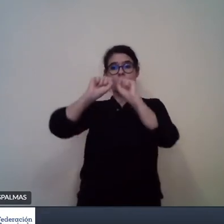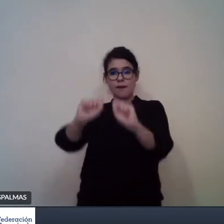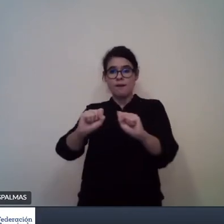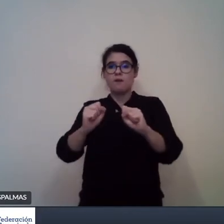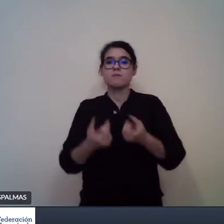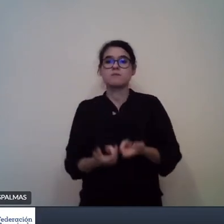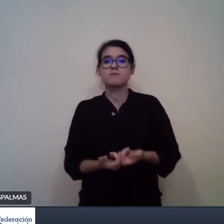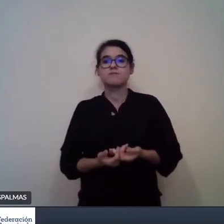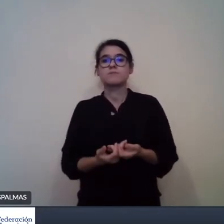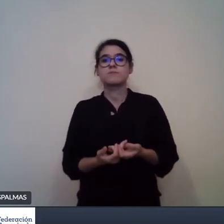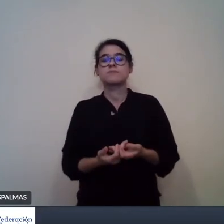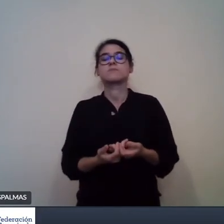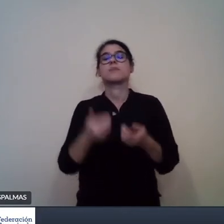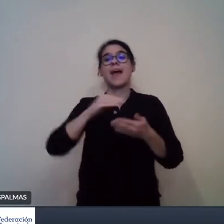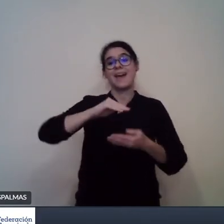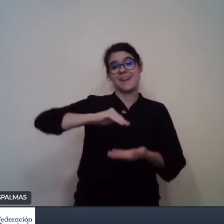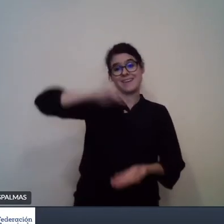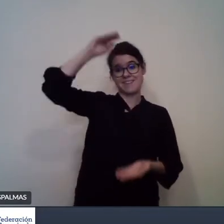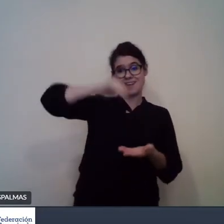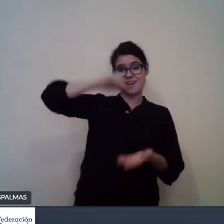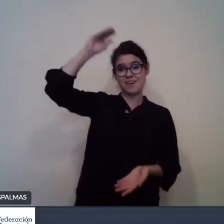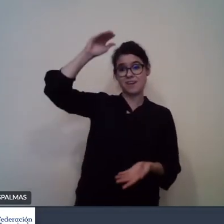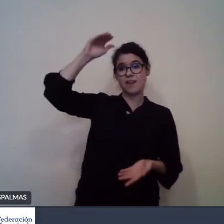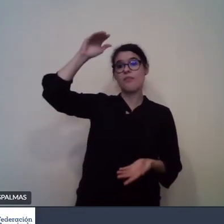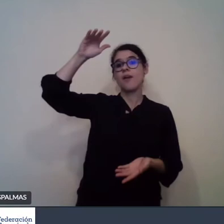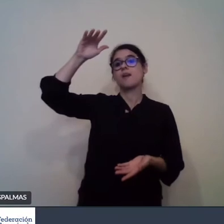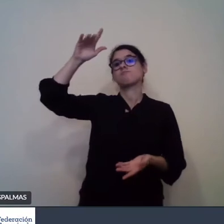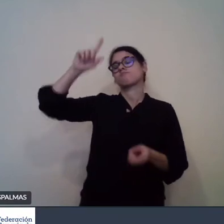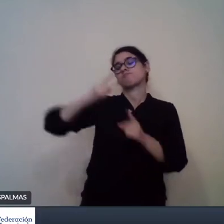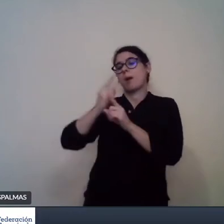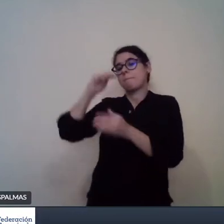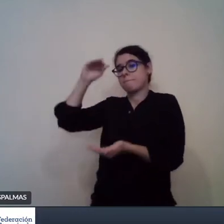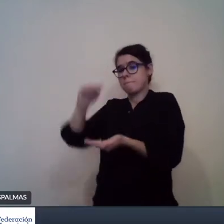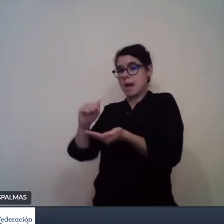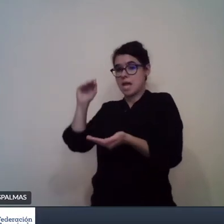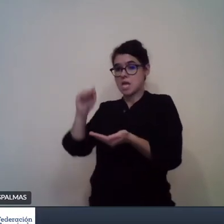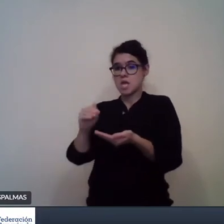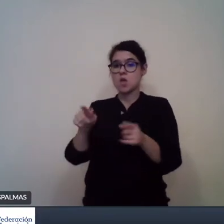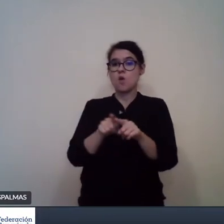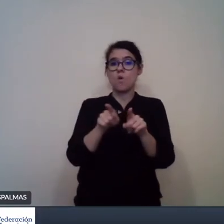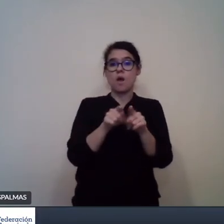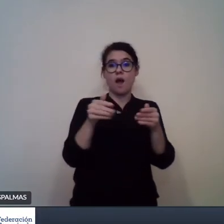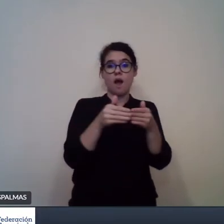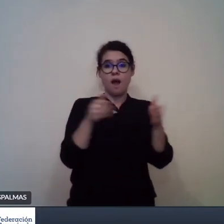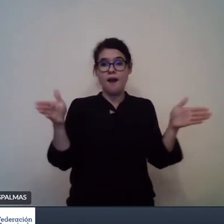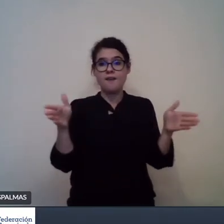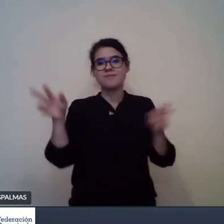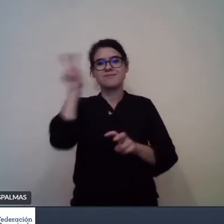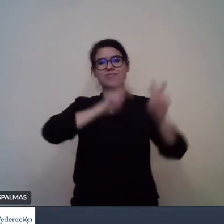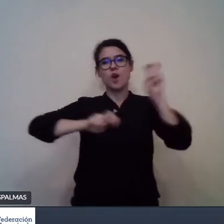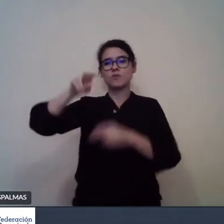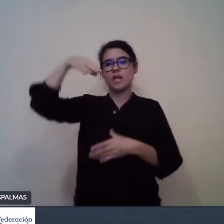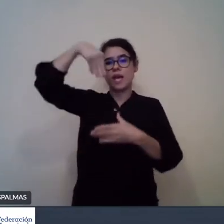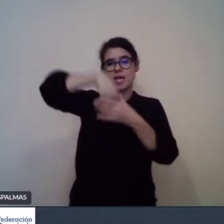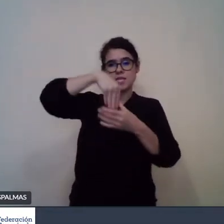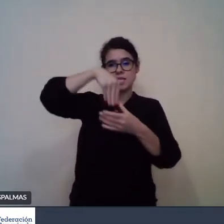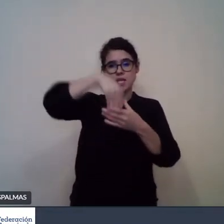El grande sale con el pequeño, con lo cual se abre tente para buscar el balón interior.